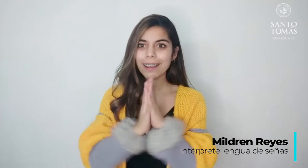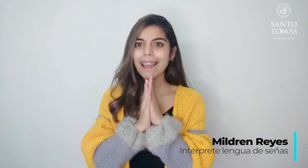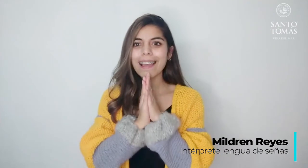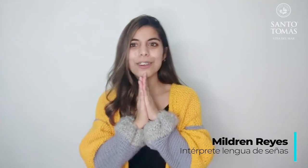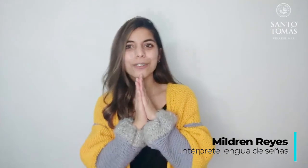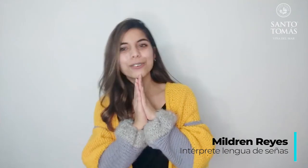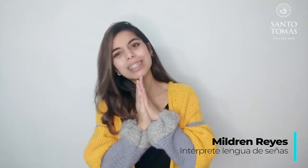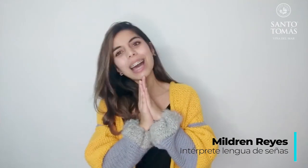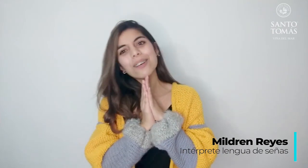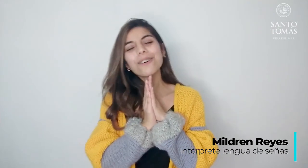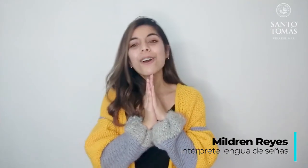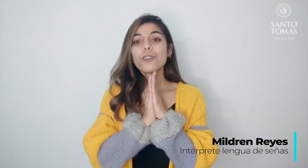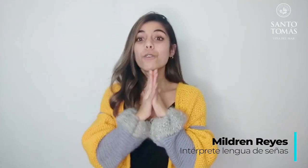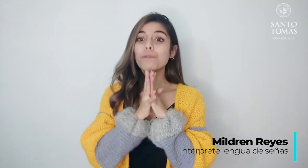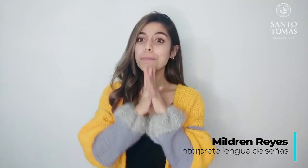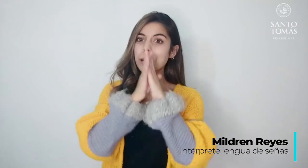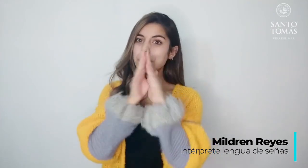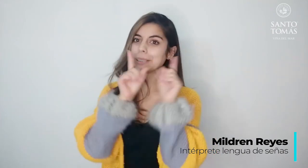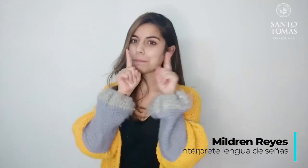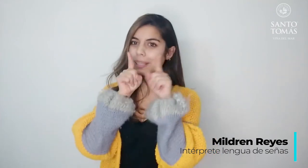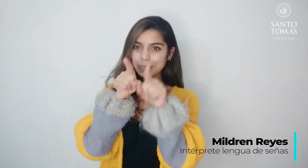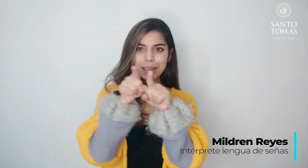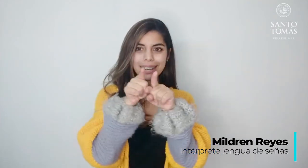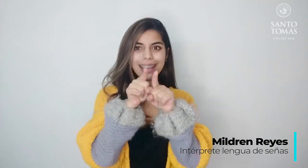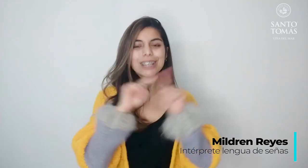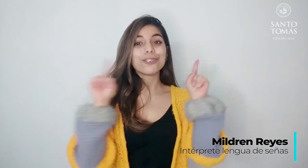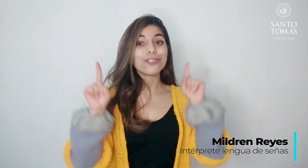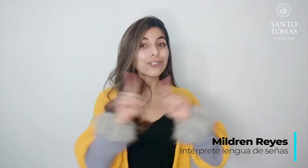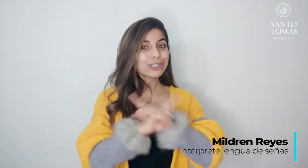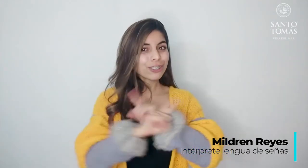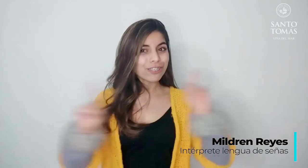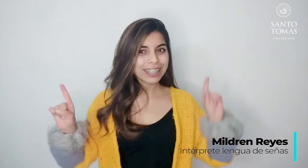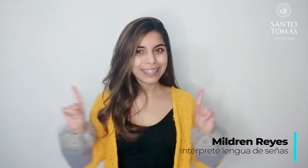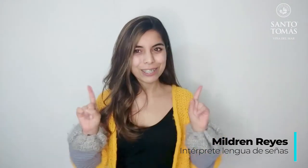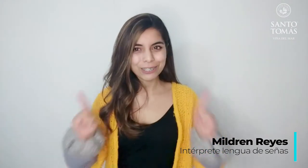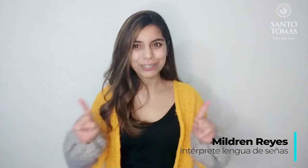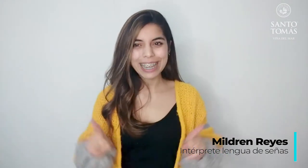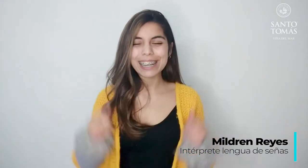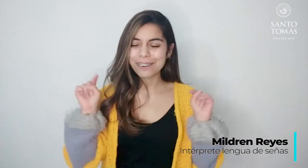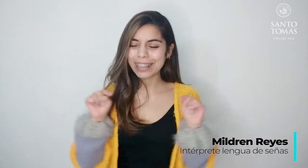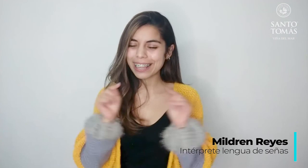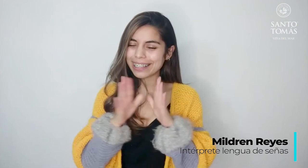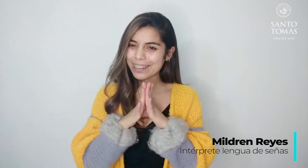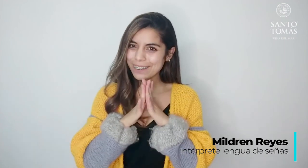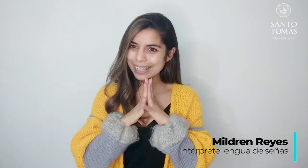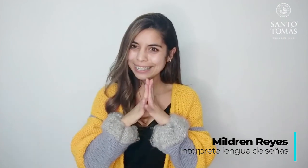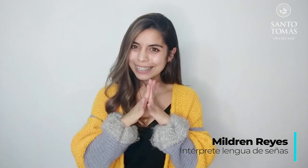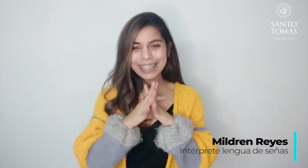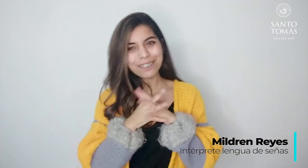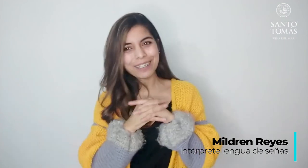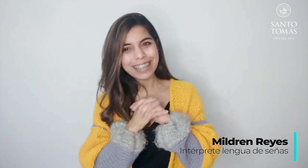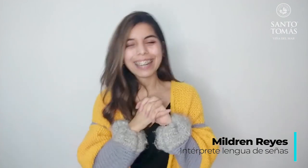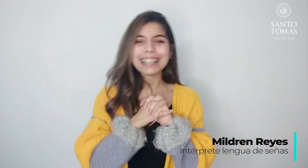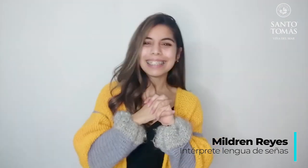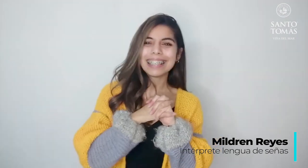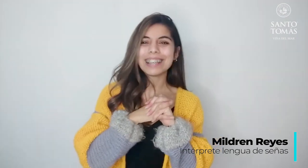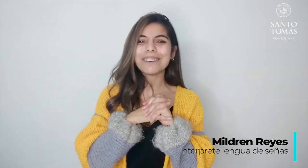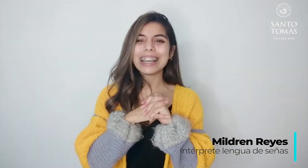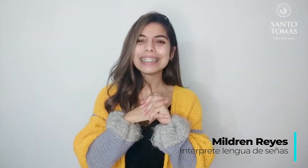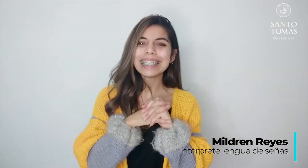les haya gustado. Nos vemos la próxima semana. No se olviden de nosotras. Recuerden que tienen una cita con nuestra clase de lengua de señas